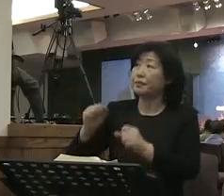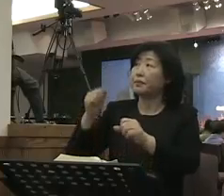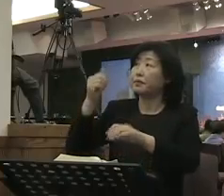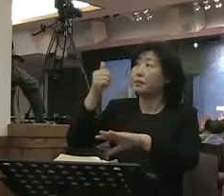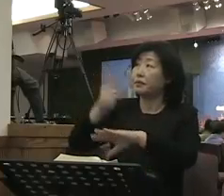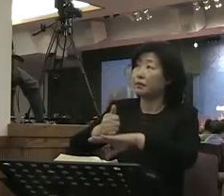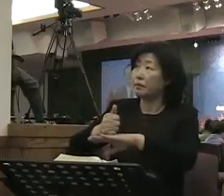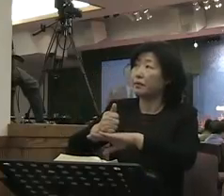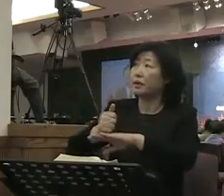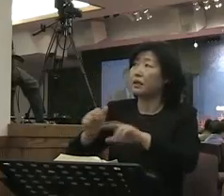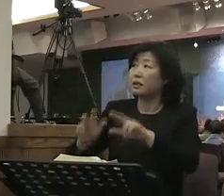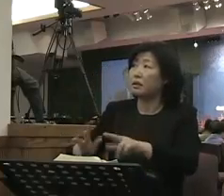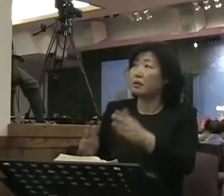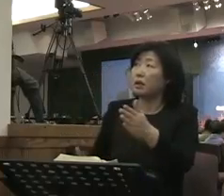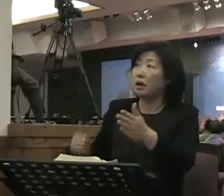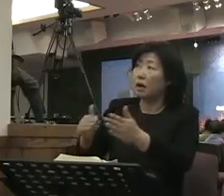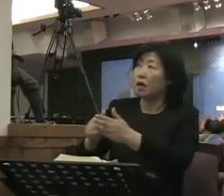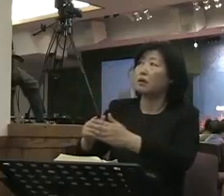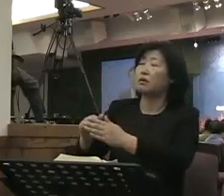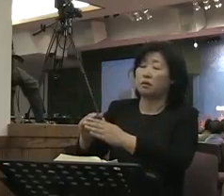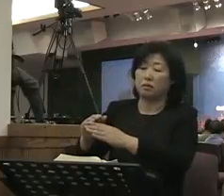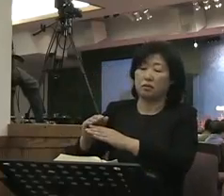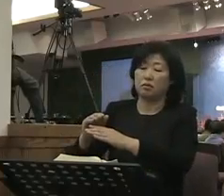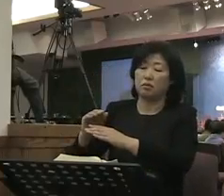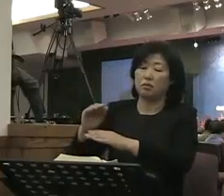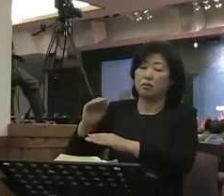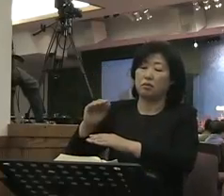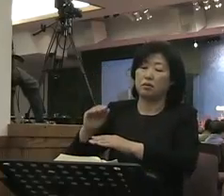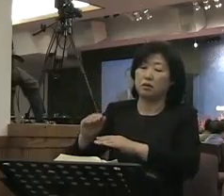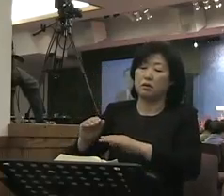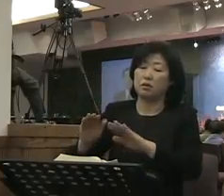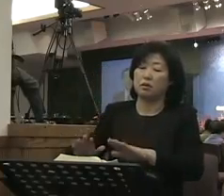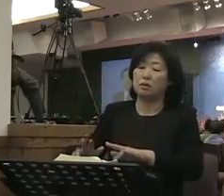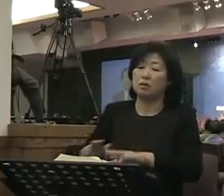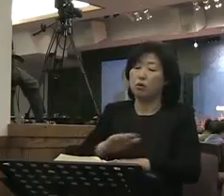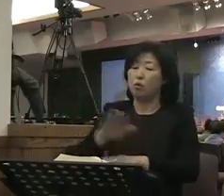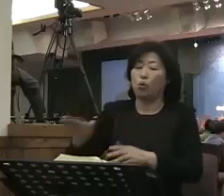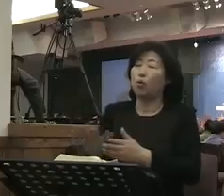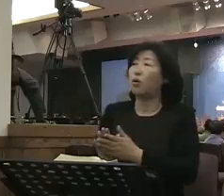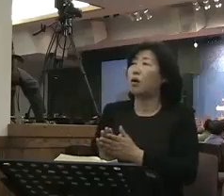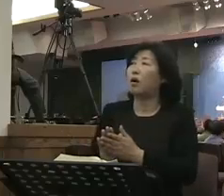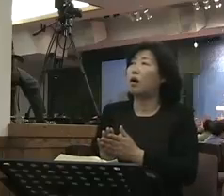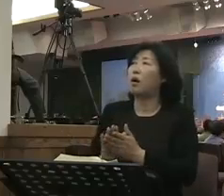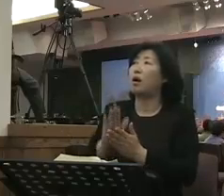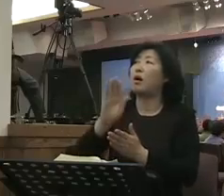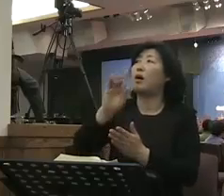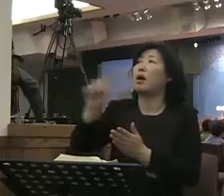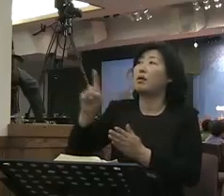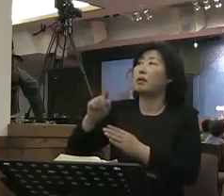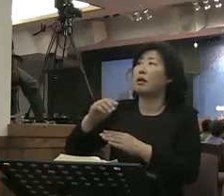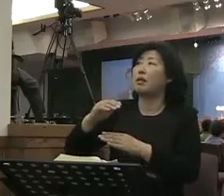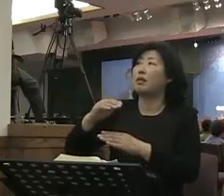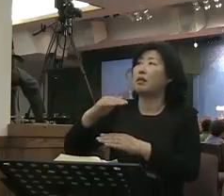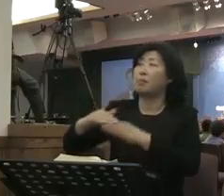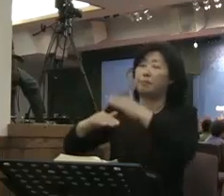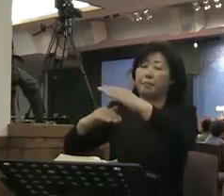사도행전은 지금까지 진행된다는 말씀입니다. 지금도 우리가 이 바벨탑이 일어나고 있는 이